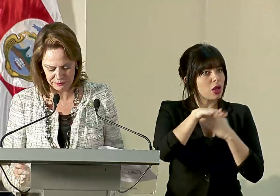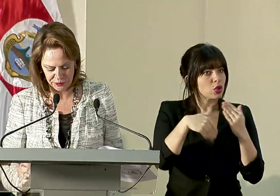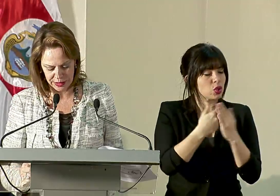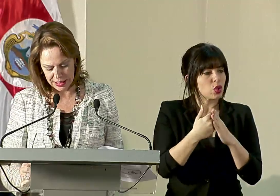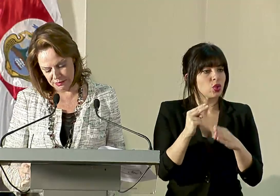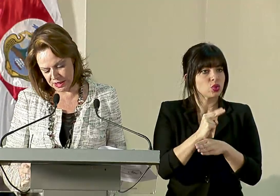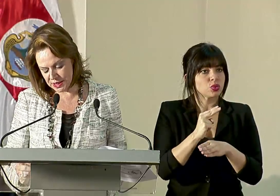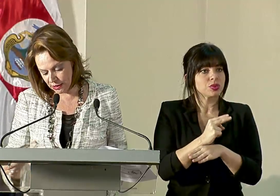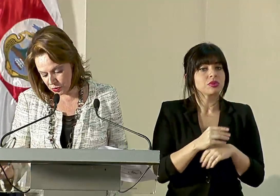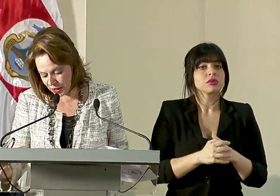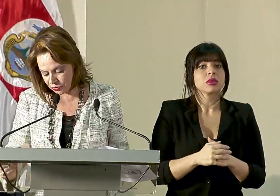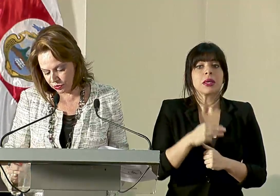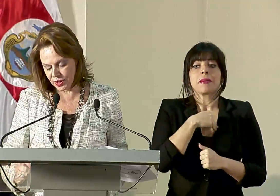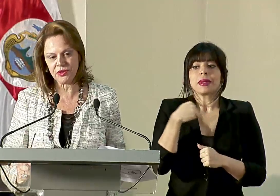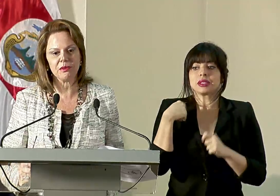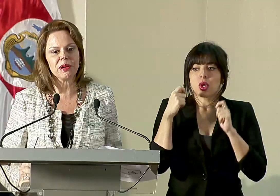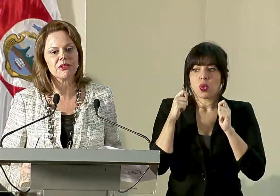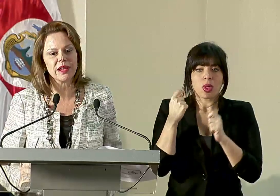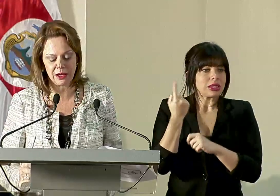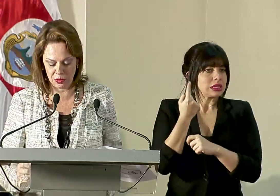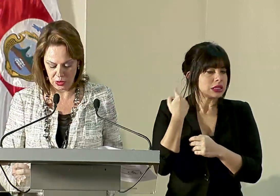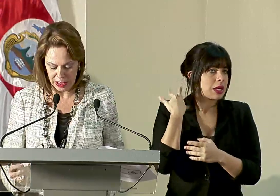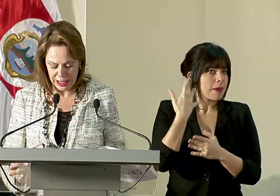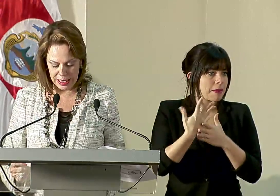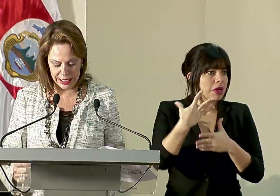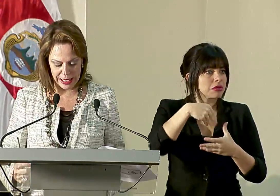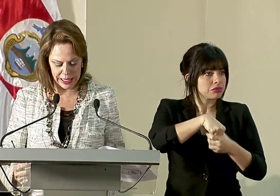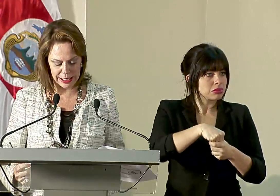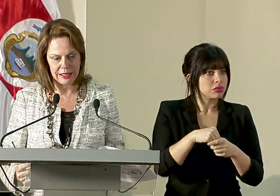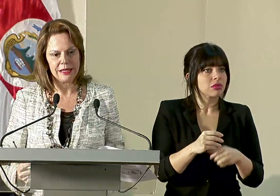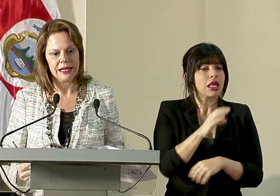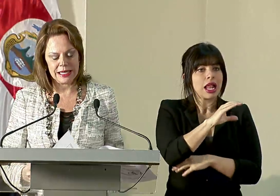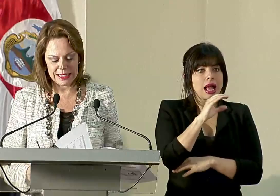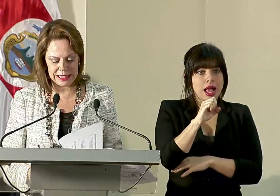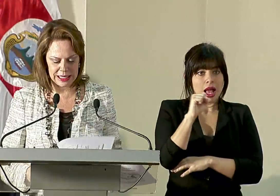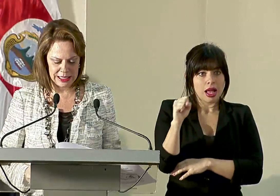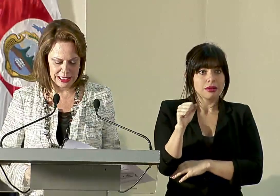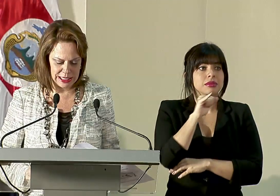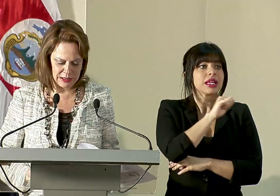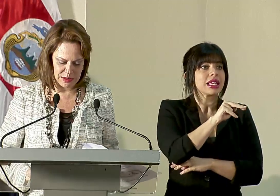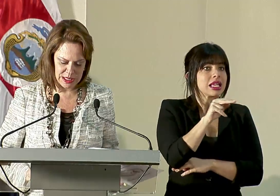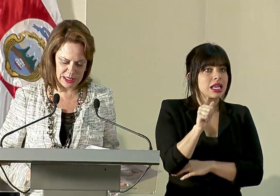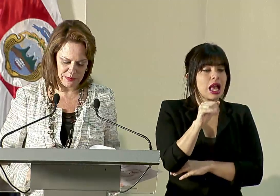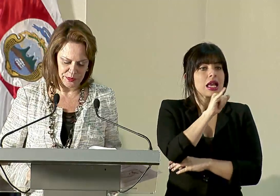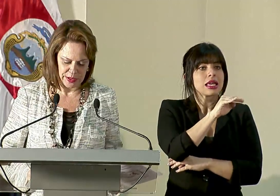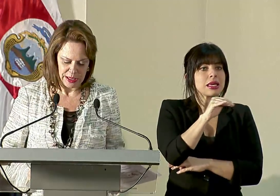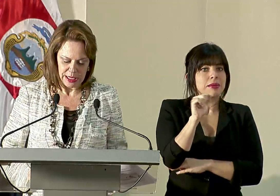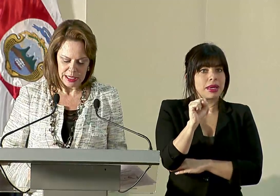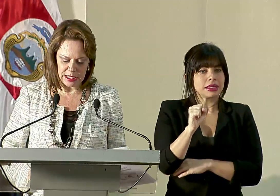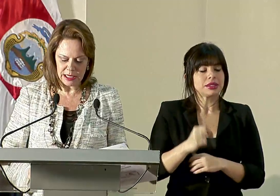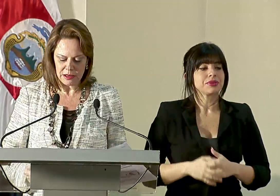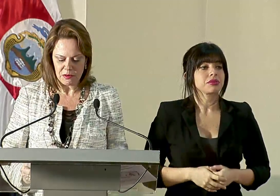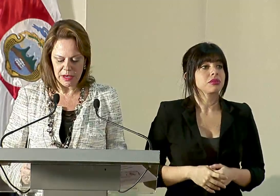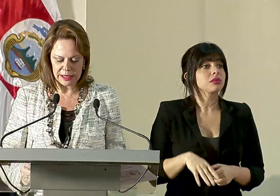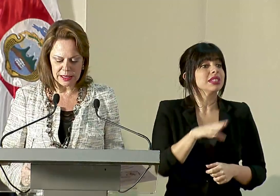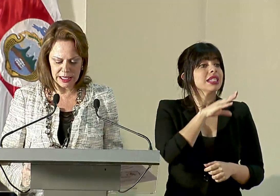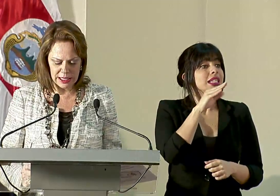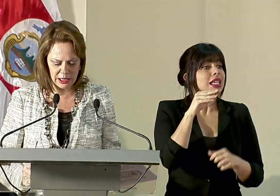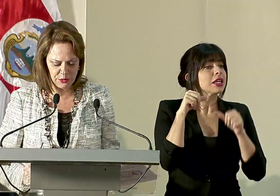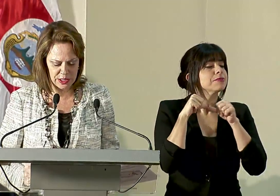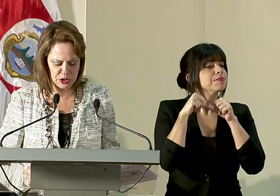todas, el Ministerio de Educación, que siempre ha estado, la CAJA, el INAH, el IMAS, y